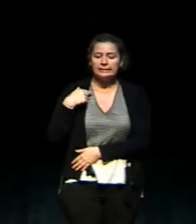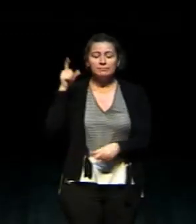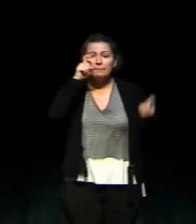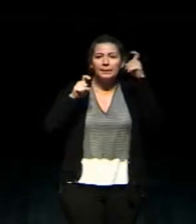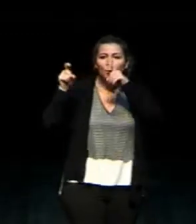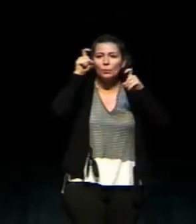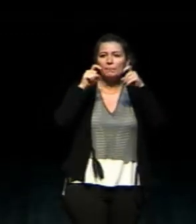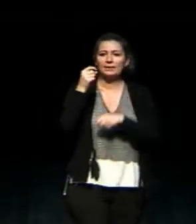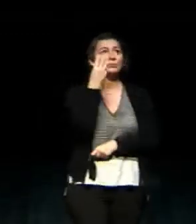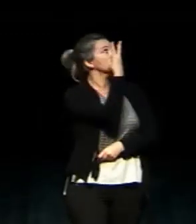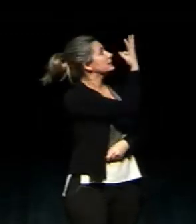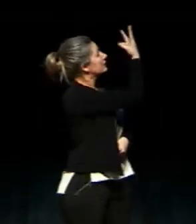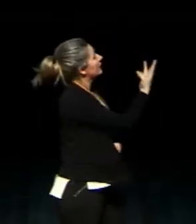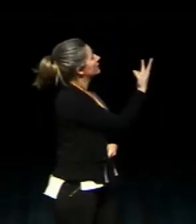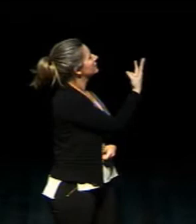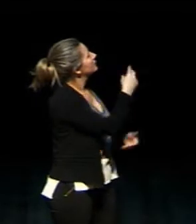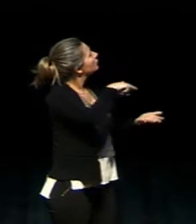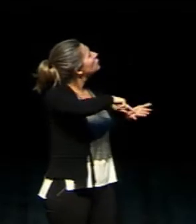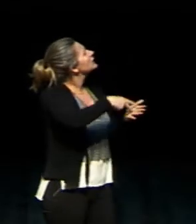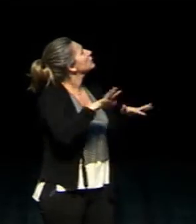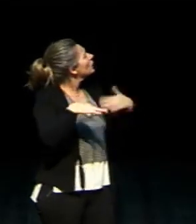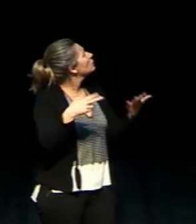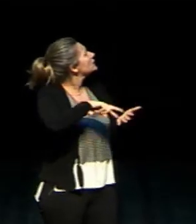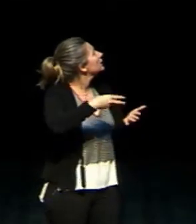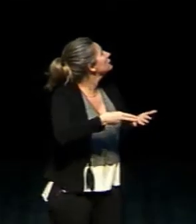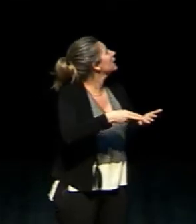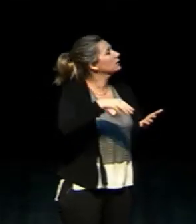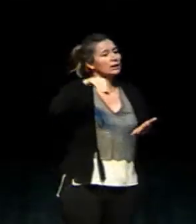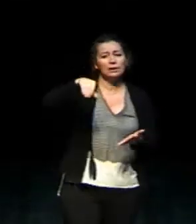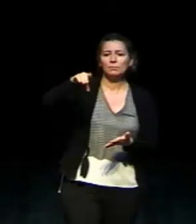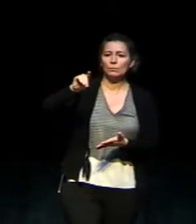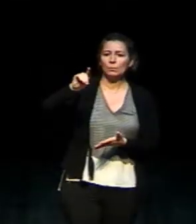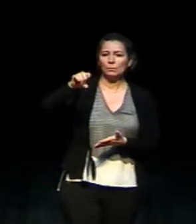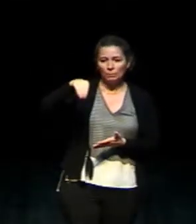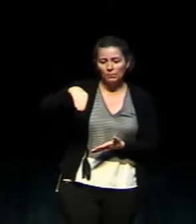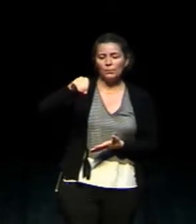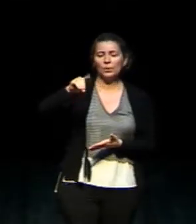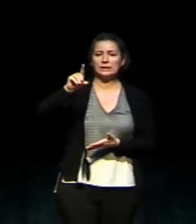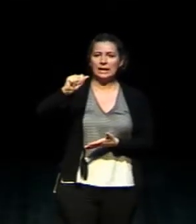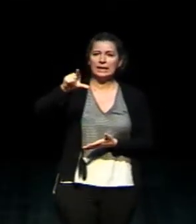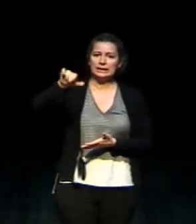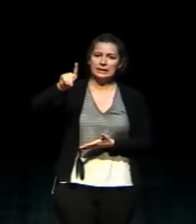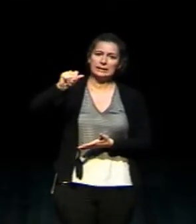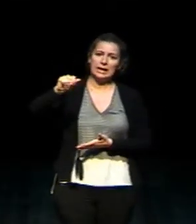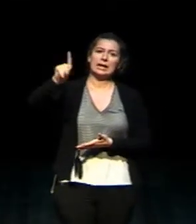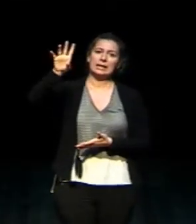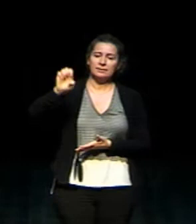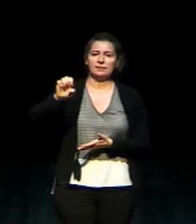as relações existentes e as preocupações existentes de quando você tem o ensino de uma língua